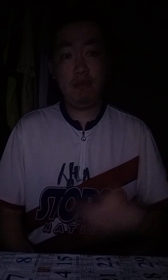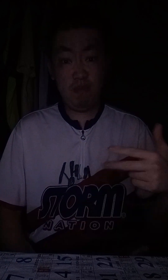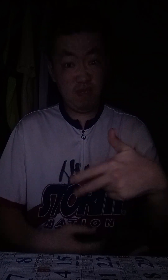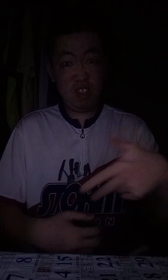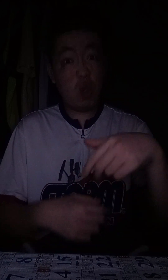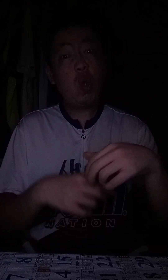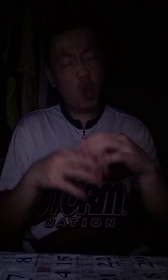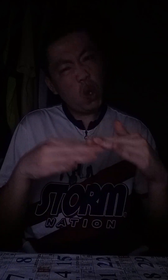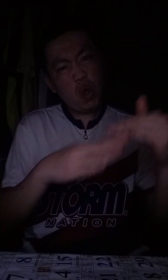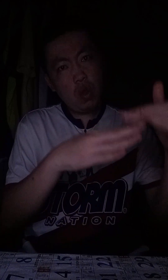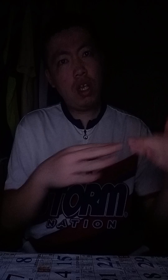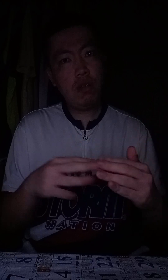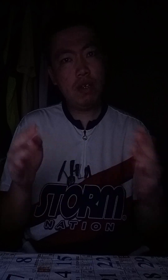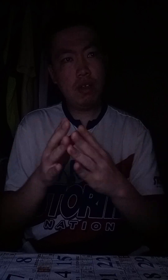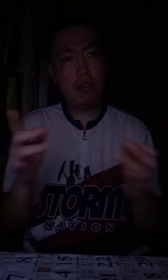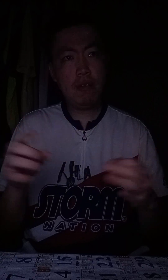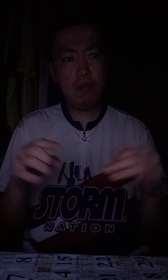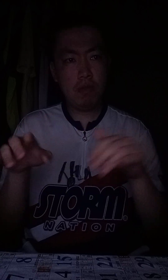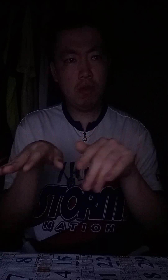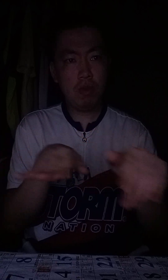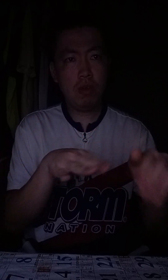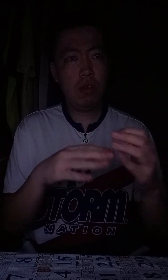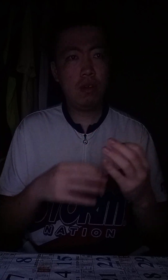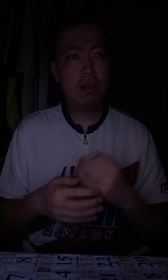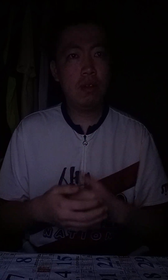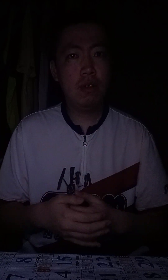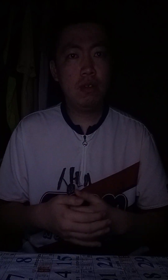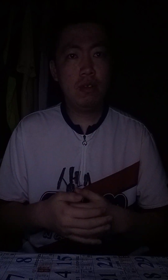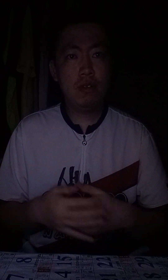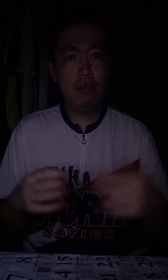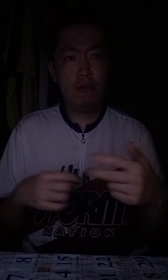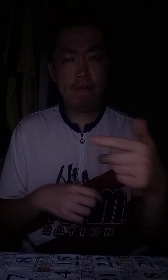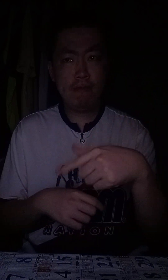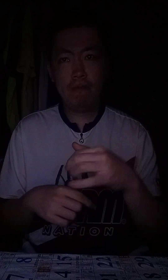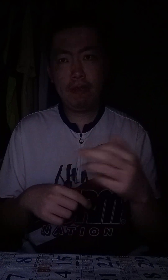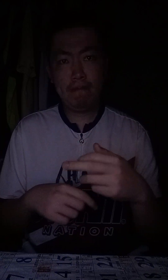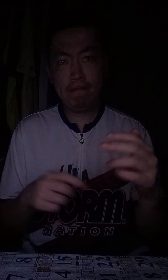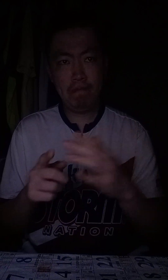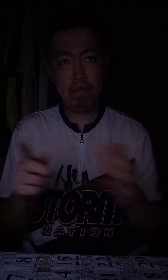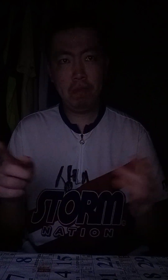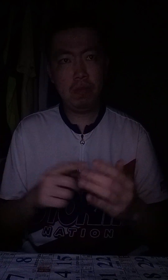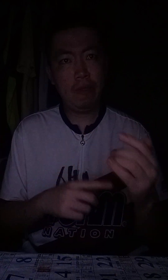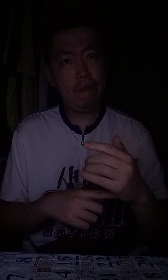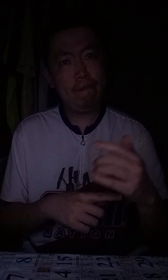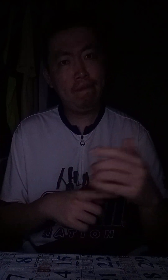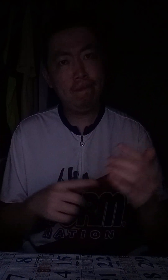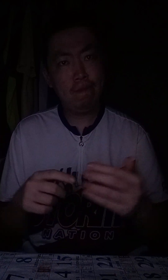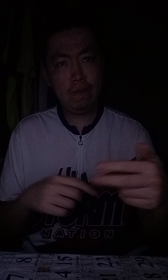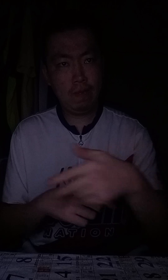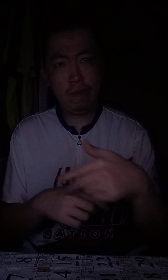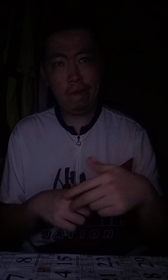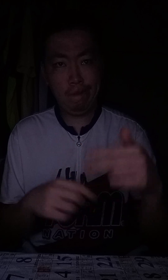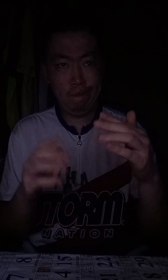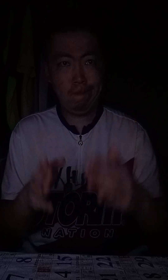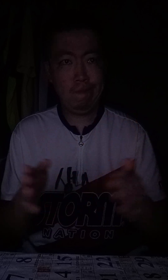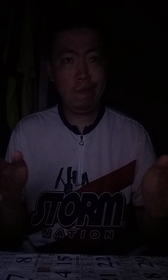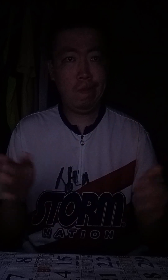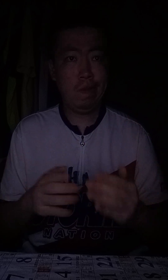전기버스를 타기 위해 시민들이 몰렸습니다. 보통 버스와 다를 바 없어 보이지만 전기를 충전해 운행하기 때문에